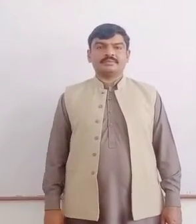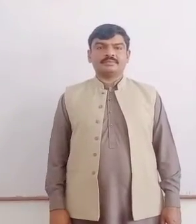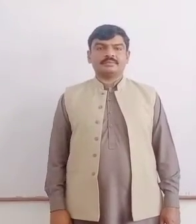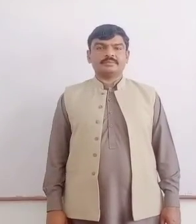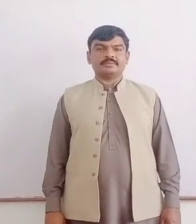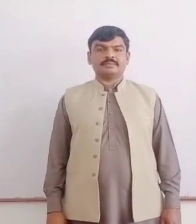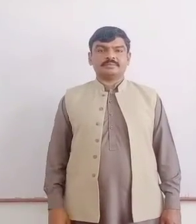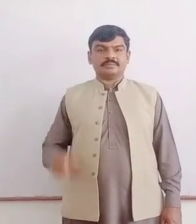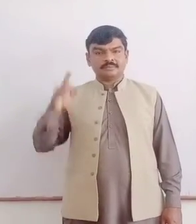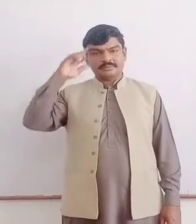شاید،